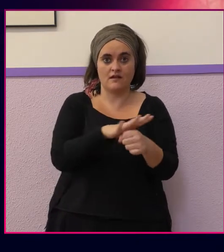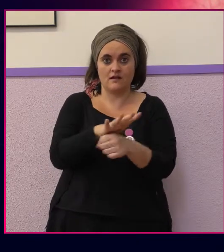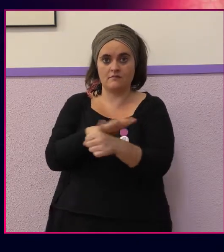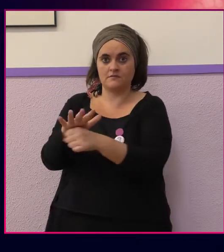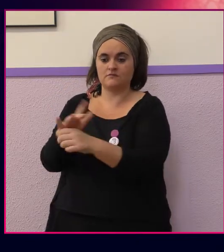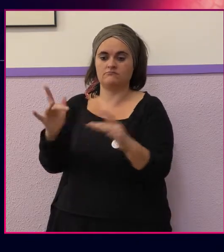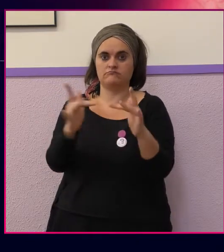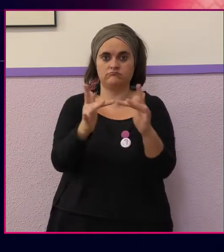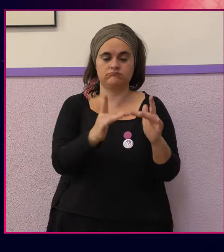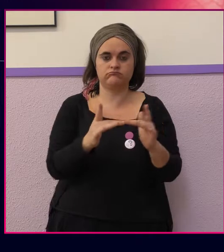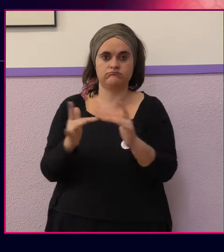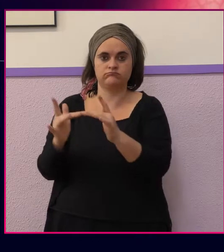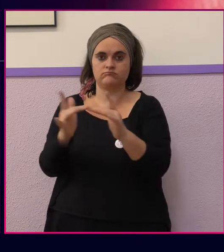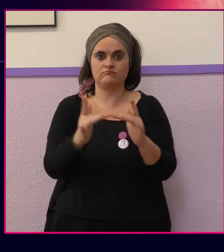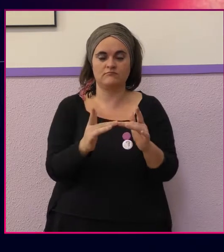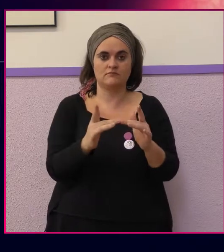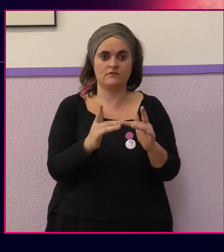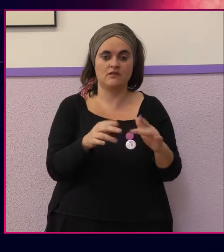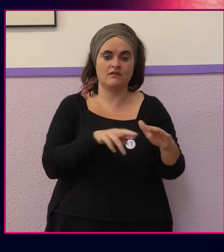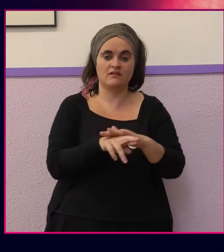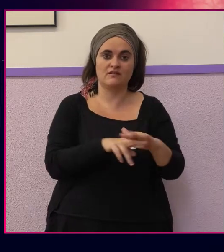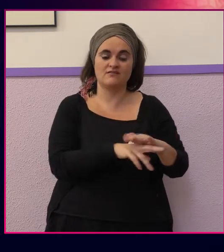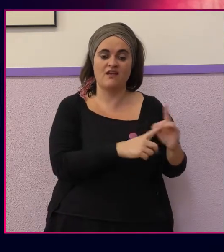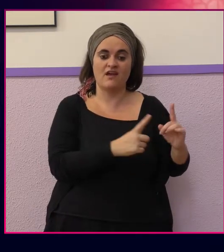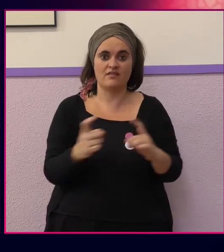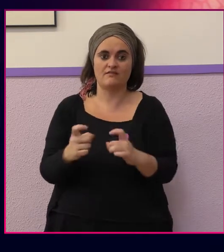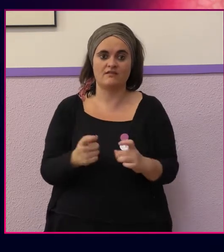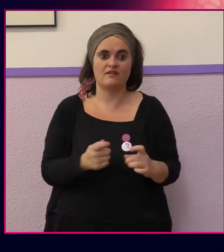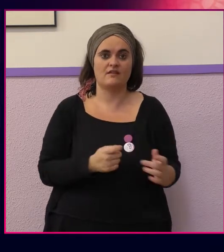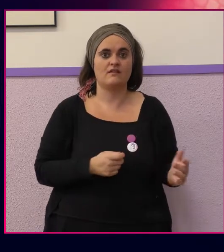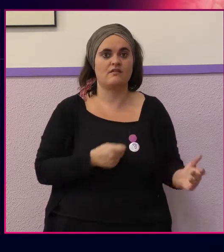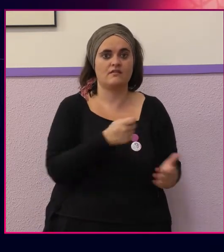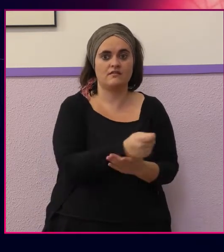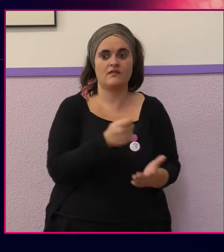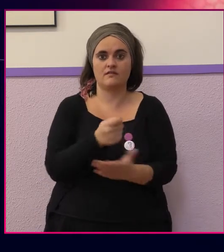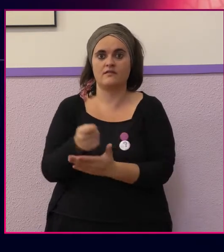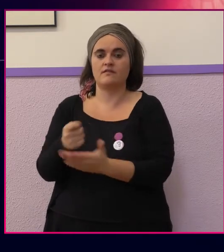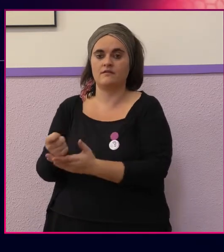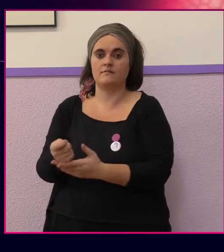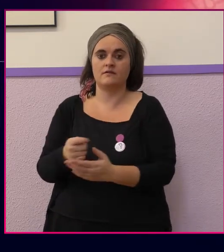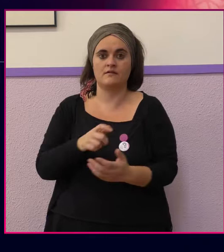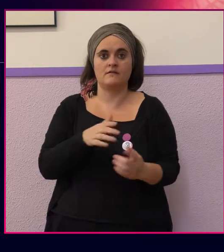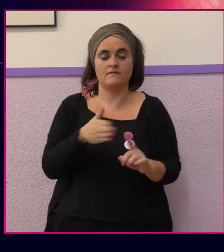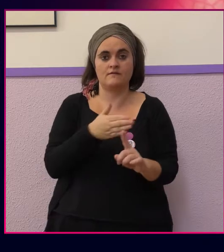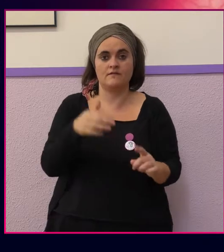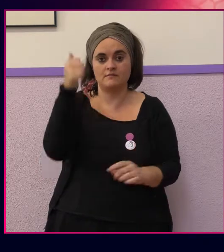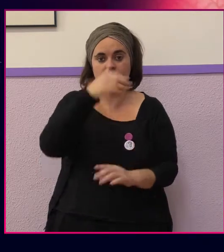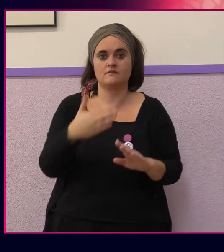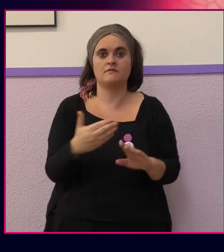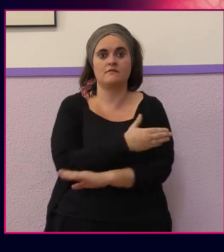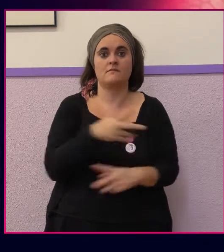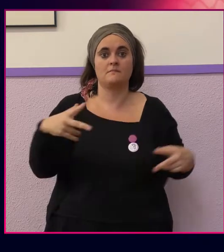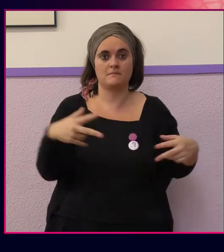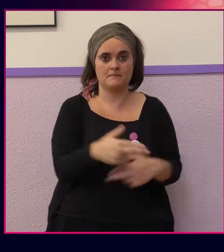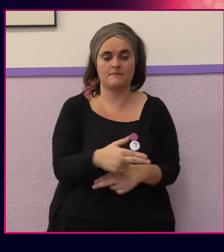lan egin dadila arlo guztietan. Eta behar adina baliabide eman ditxatela indarkeria